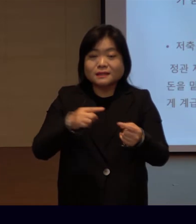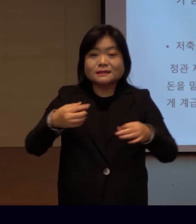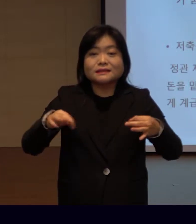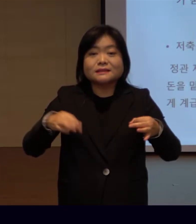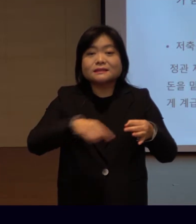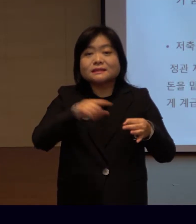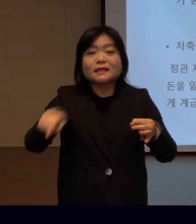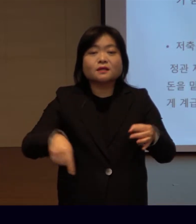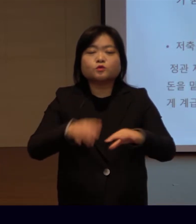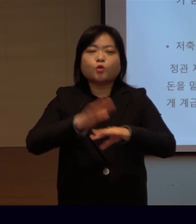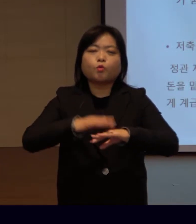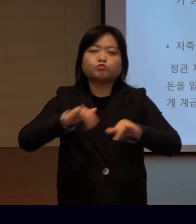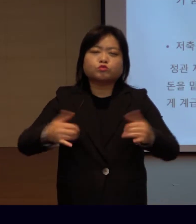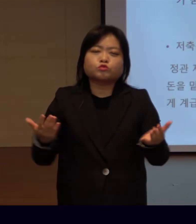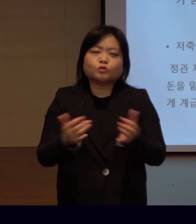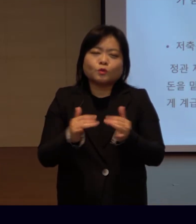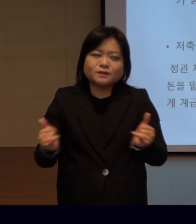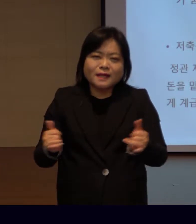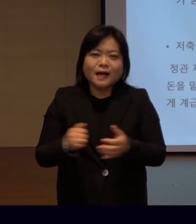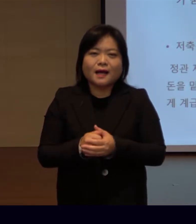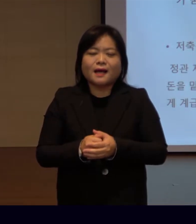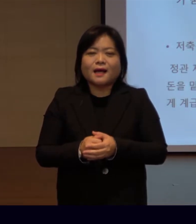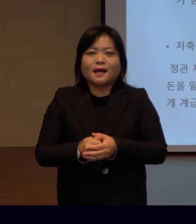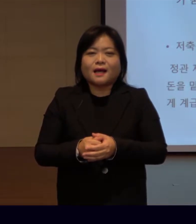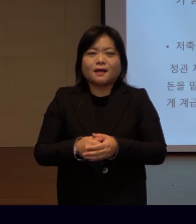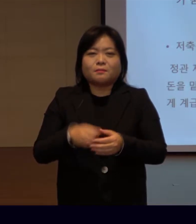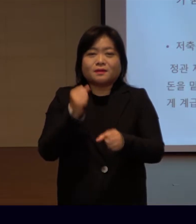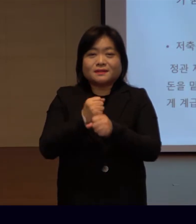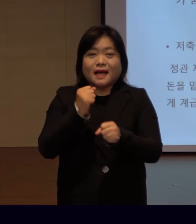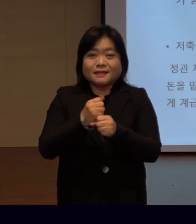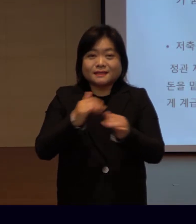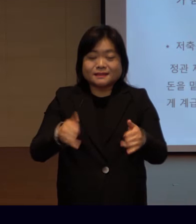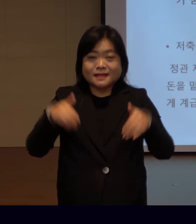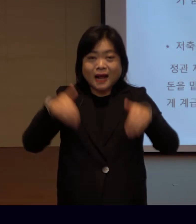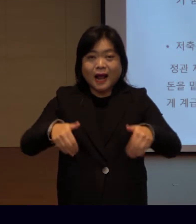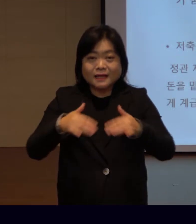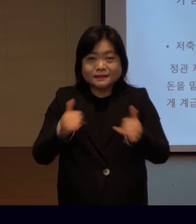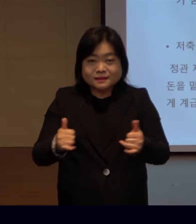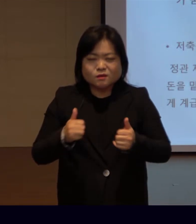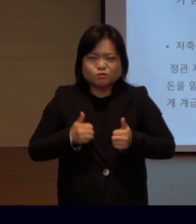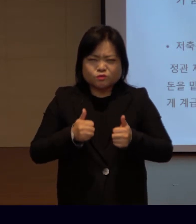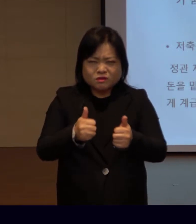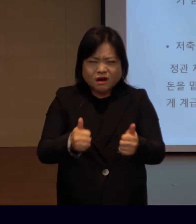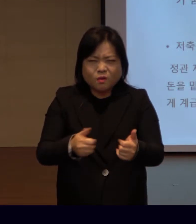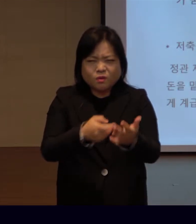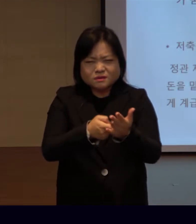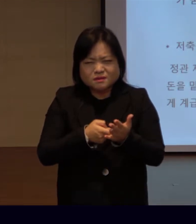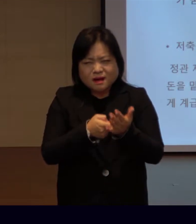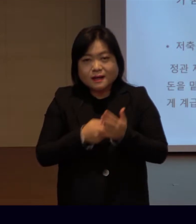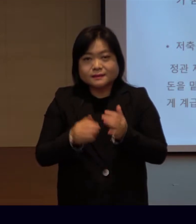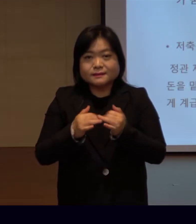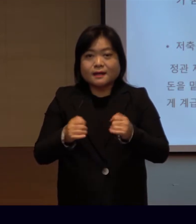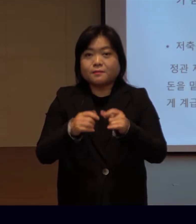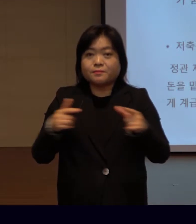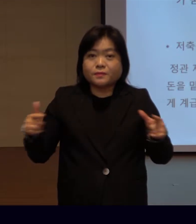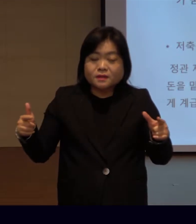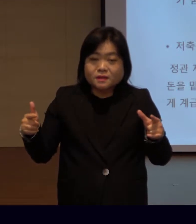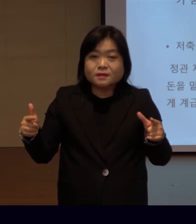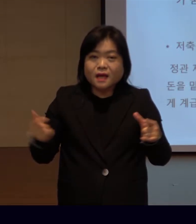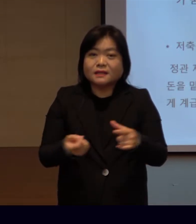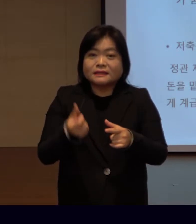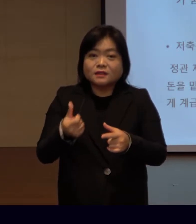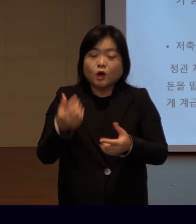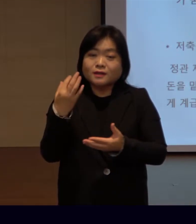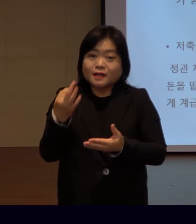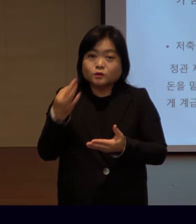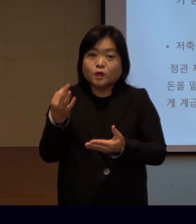은행은 농부들, 노동자들, 장인들, 하인들, 부지런하고 절약하는 사람들의 적은 액수의